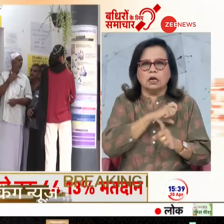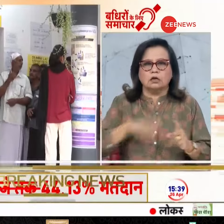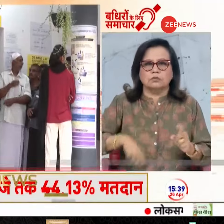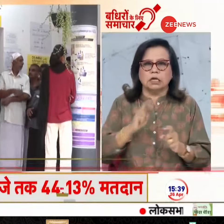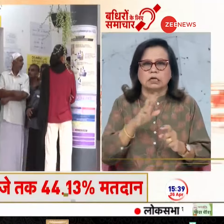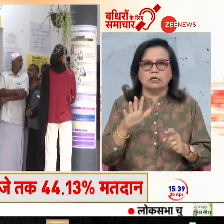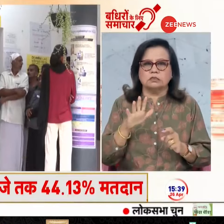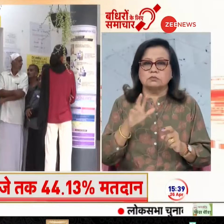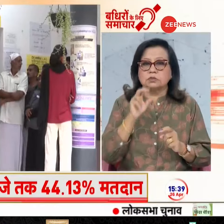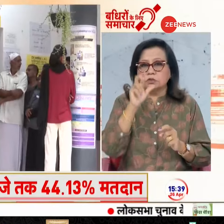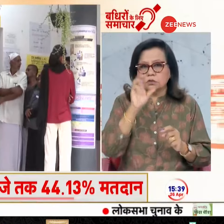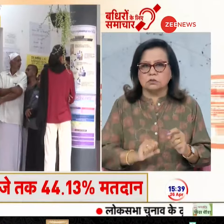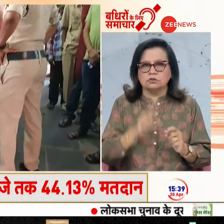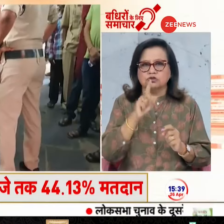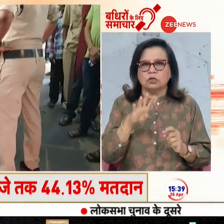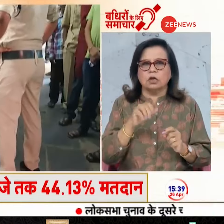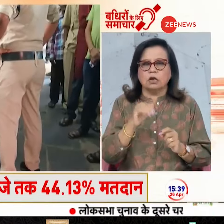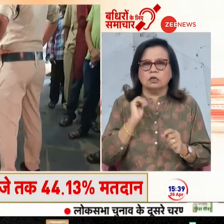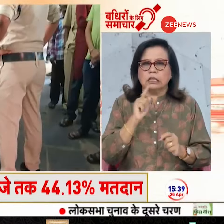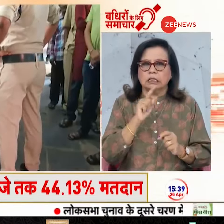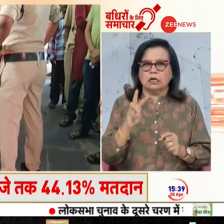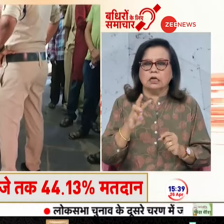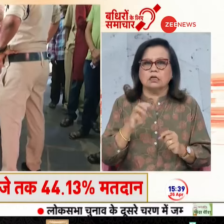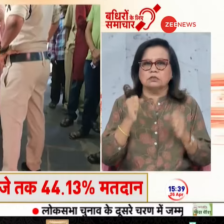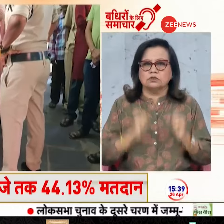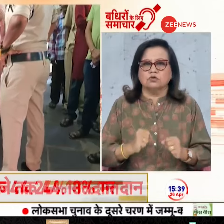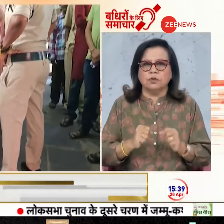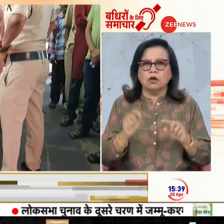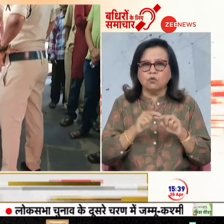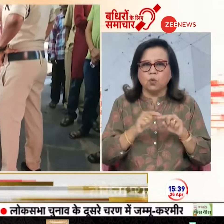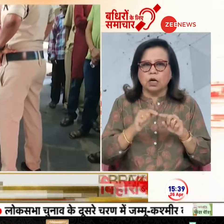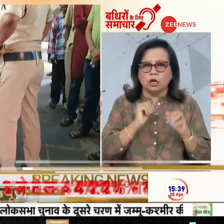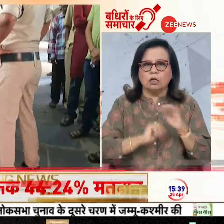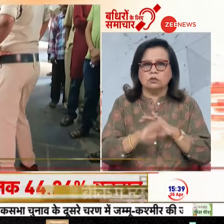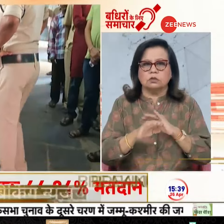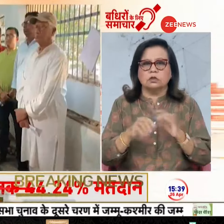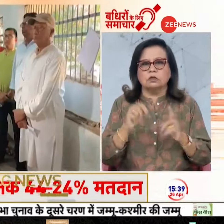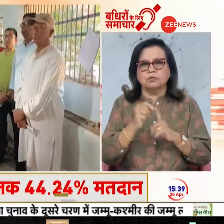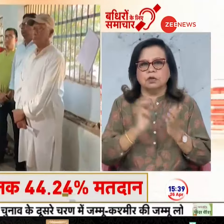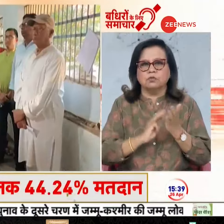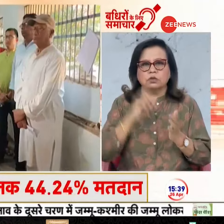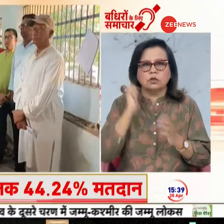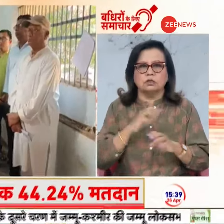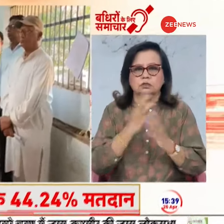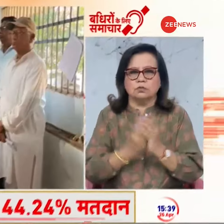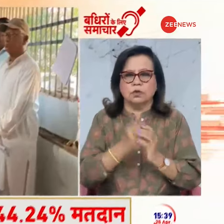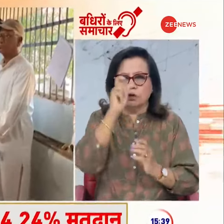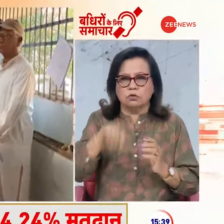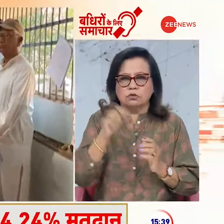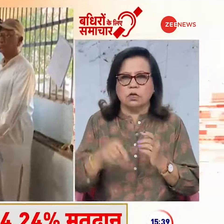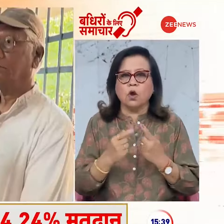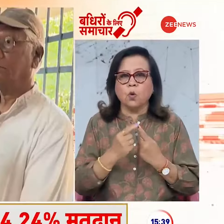14, राजस्थान की 13 सीटों पर वोट डाले जा रहे हैं। पीएम मोदी ने सभी लोगों से वोट डालने